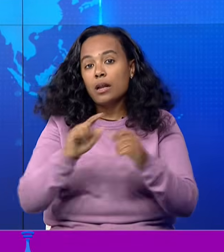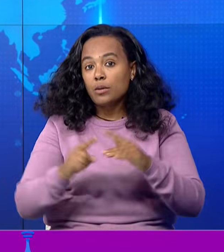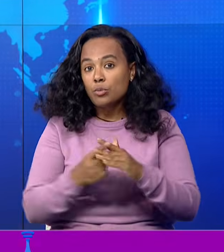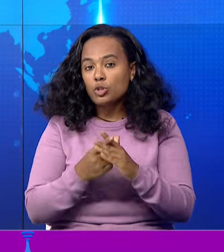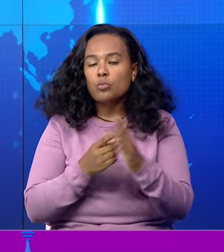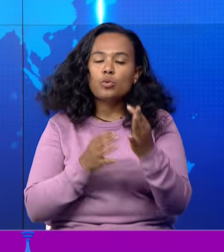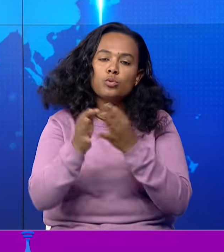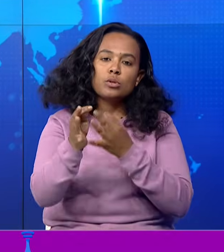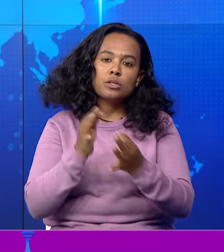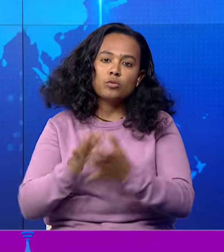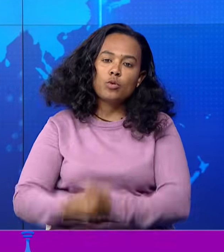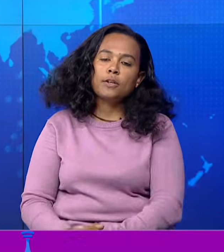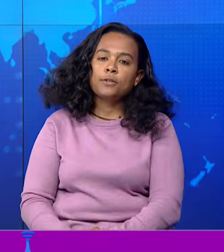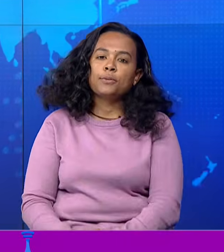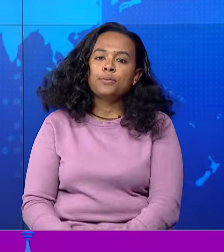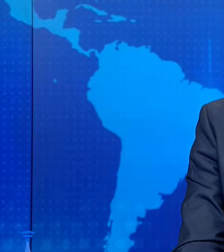እንደሚጀምሩ ተጠቅሷል።